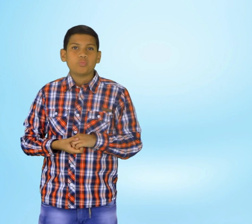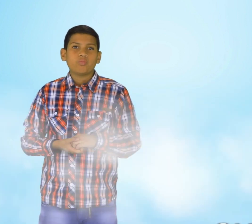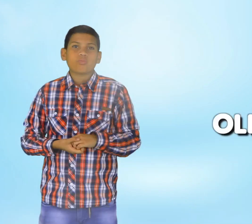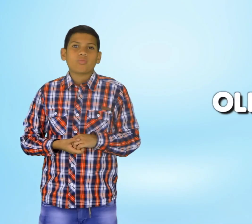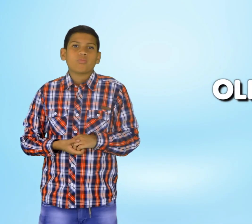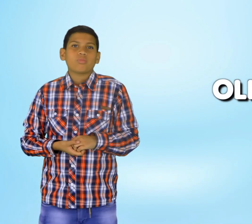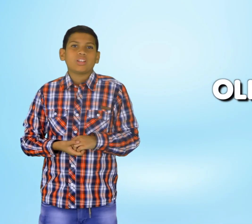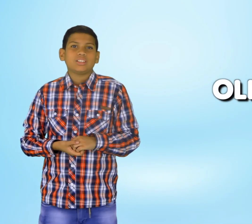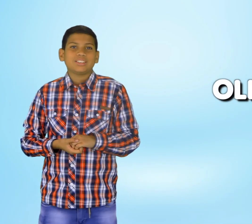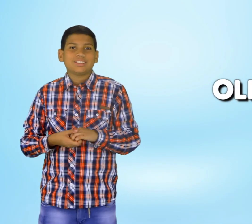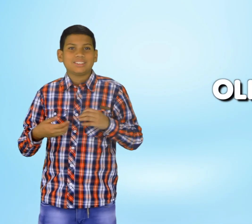Olla.